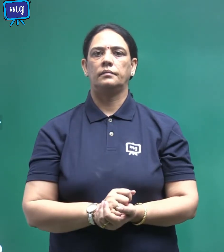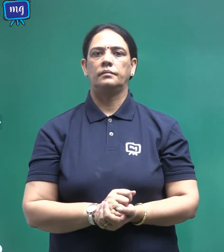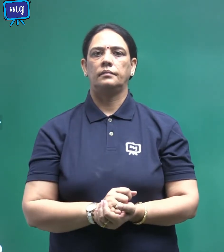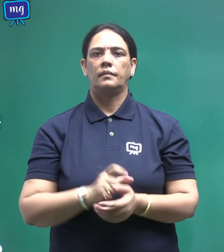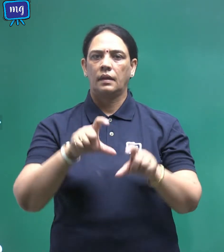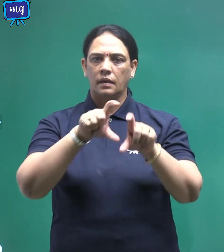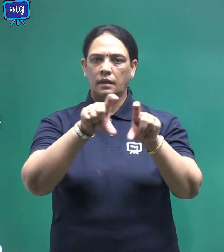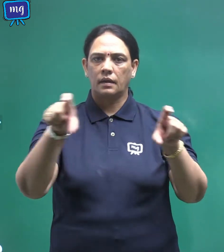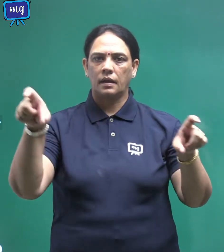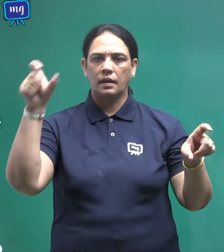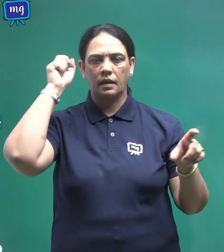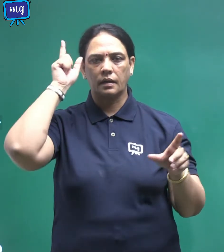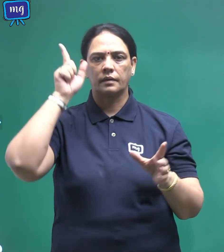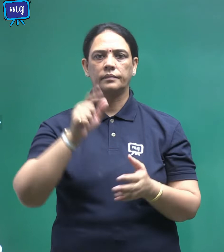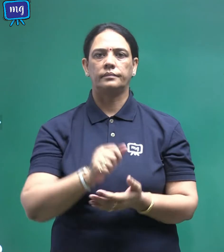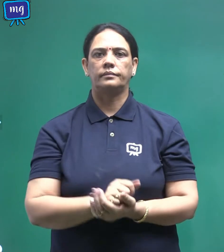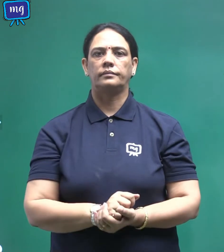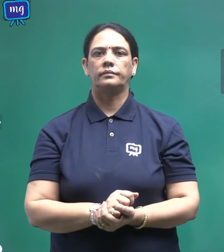समझ आ गया?